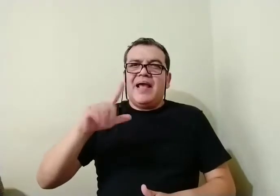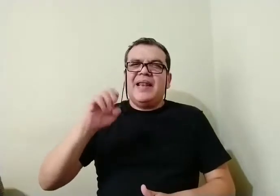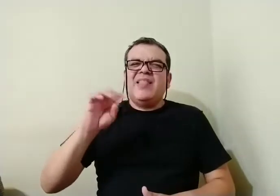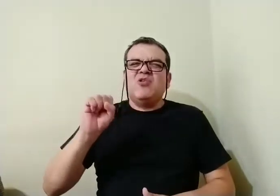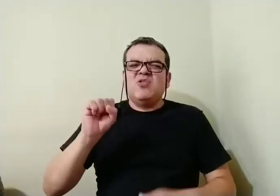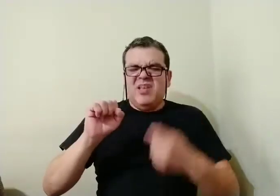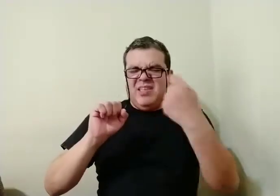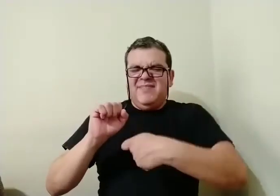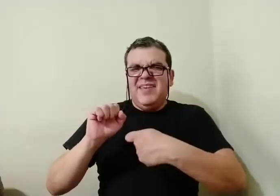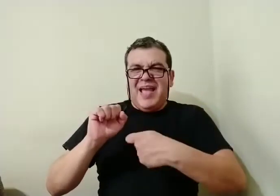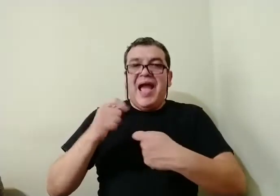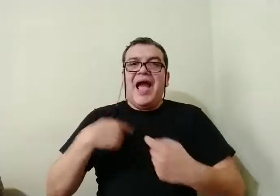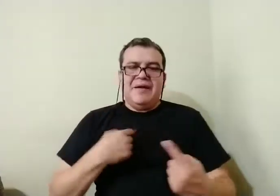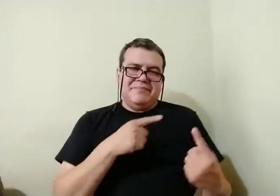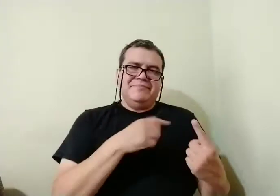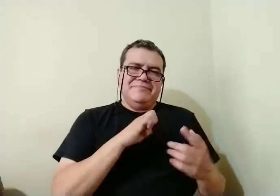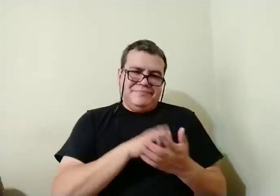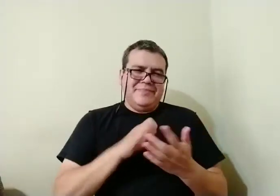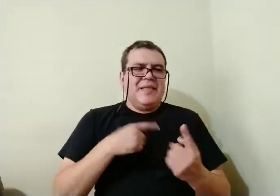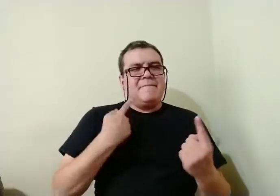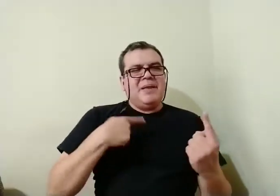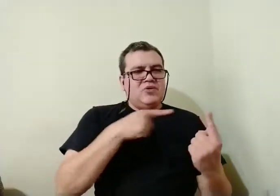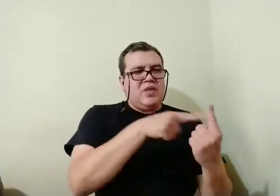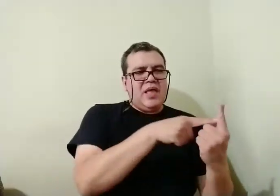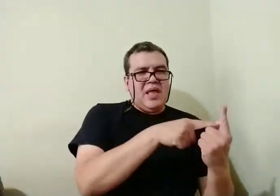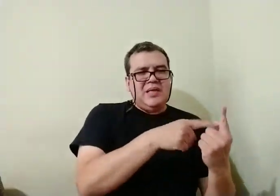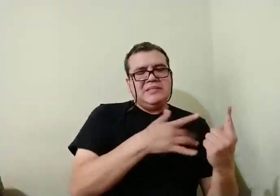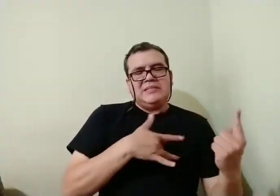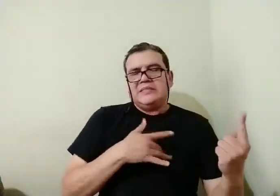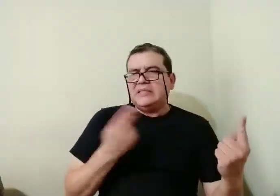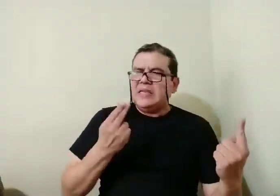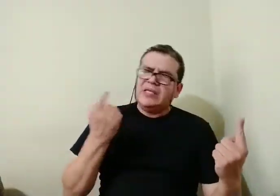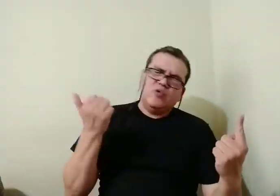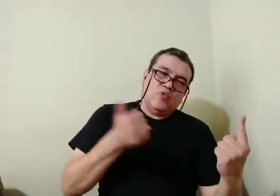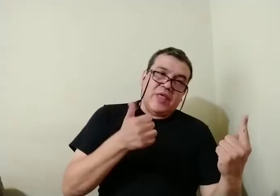creyentes y los capacita para testificar.